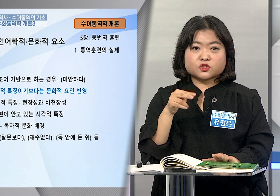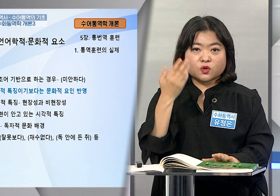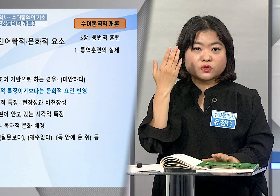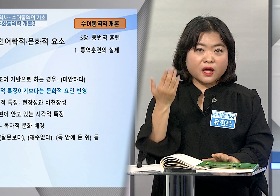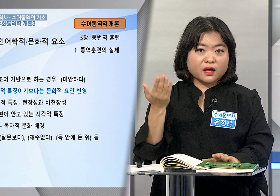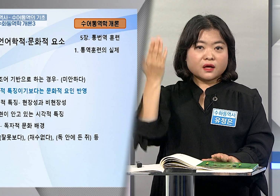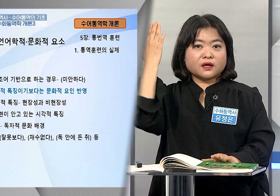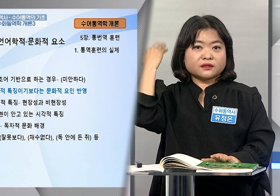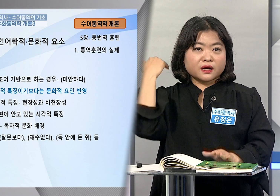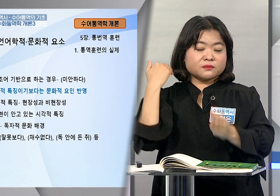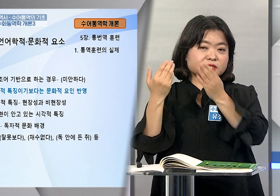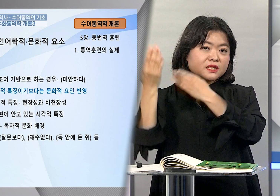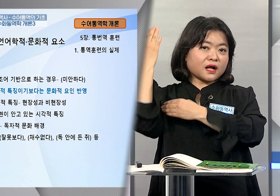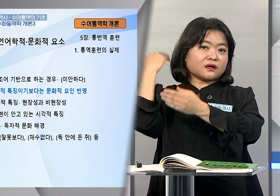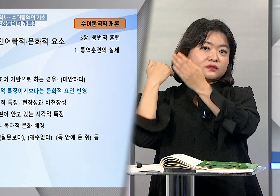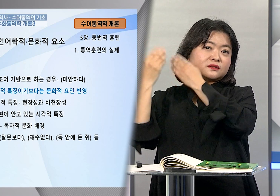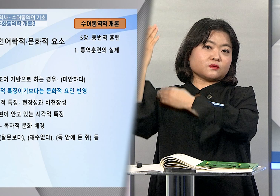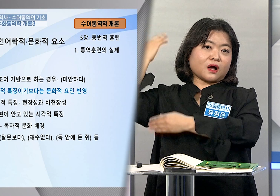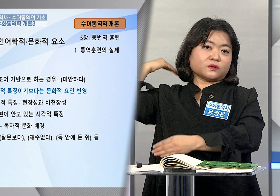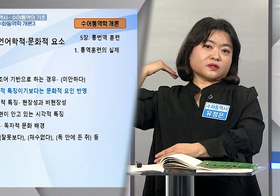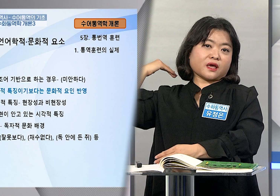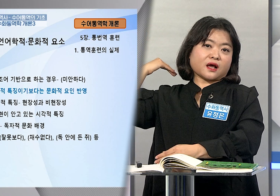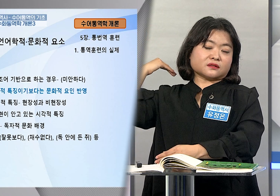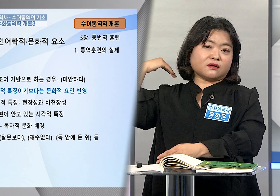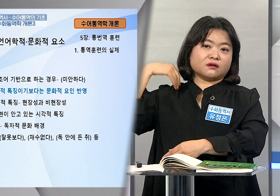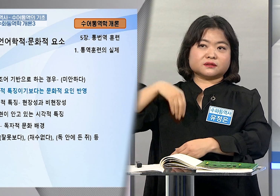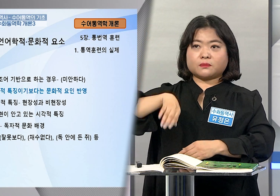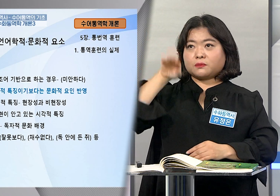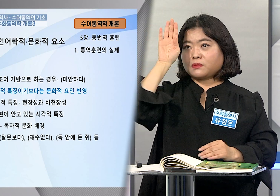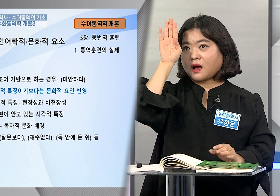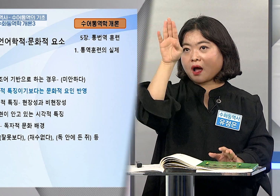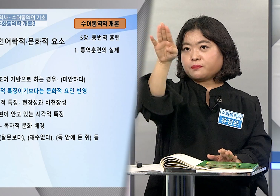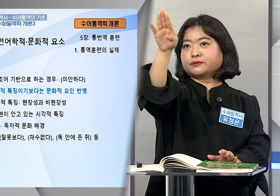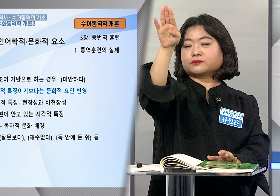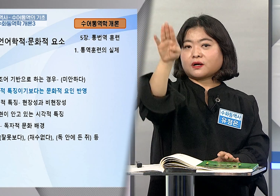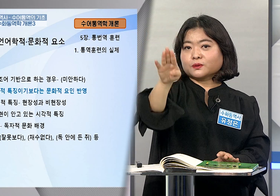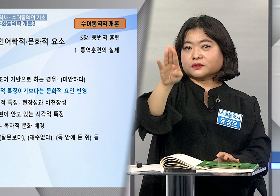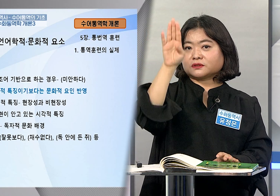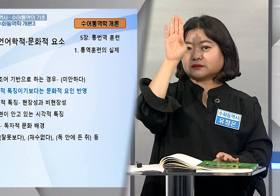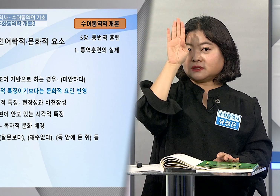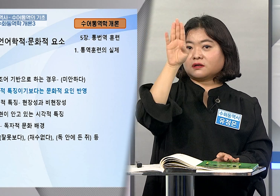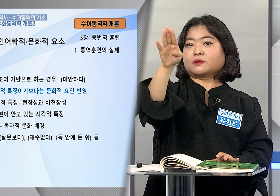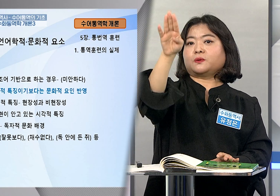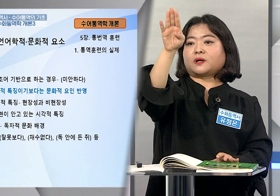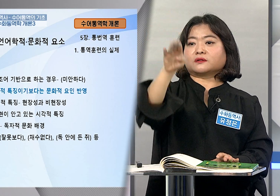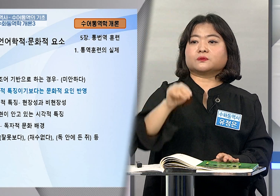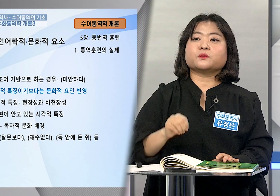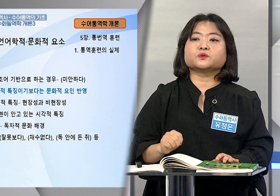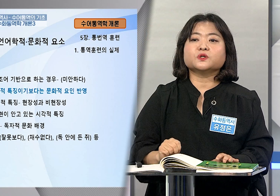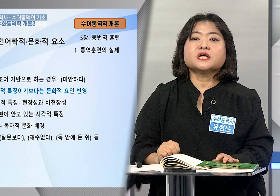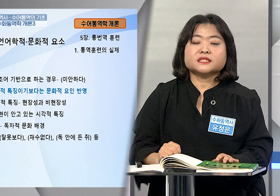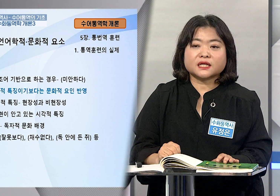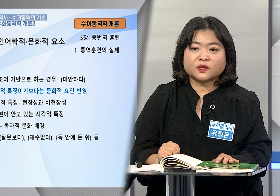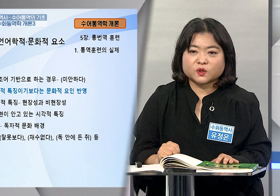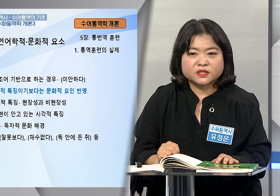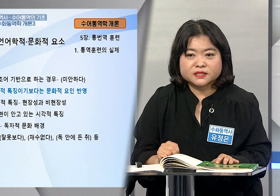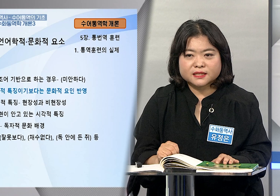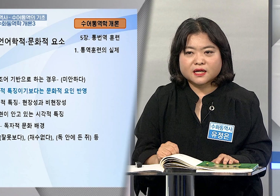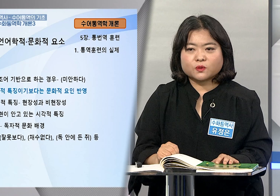특징이죠. 내가 이미 지나간 것들은 과거로 이렇게 가는 거, 그다음에 앞으로 다가올 것들은 이렇게 표현하는 것도 모두 시각 언어의 특징이라고 할